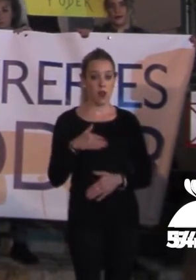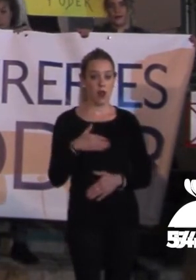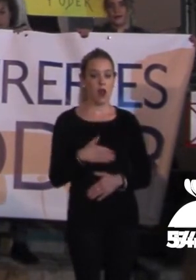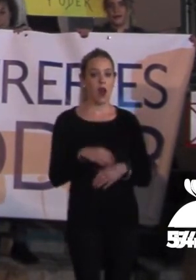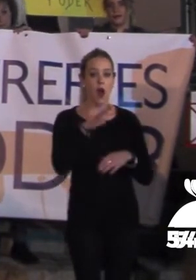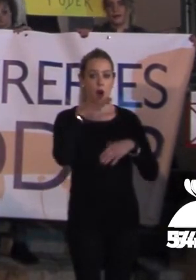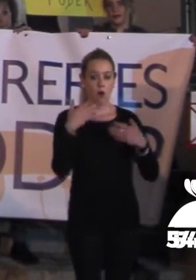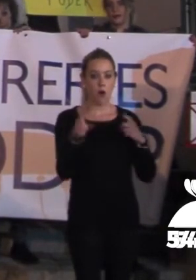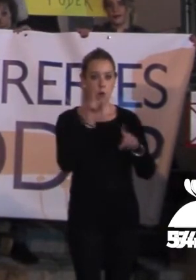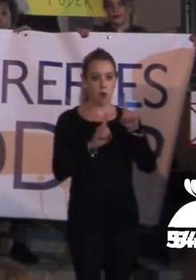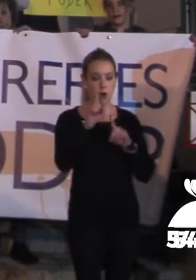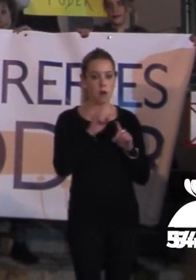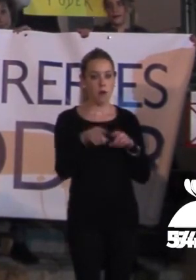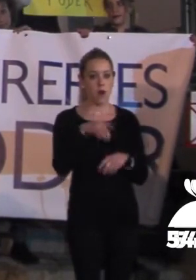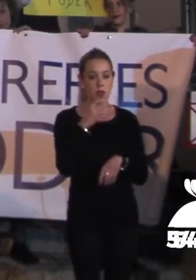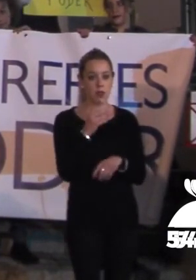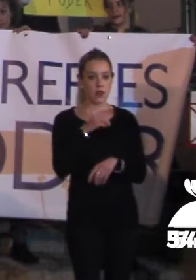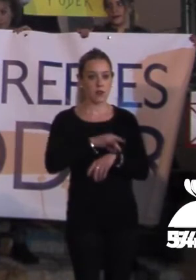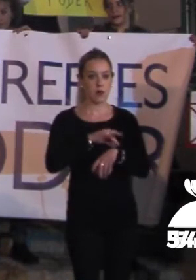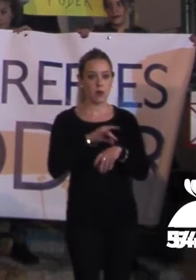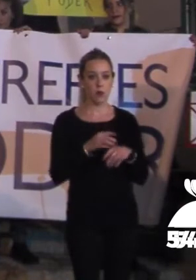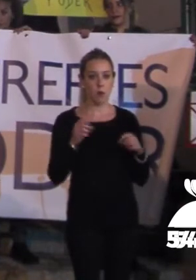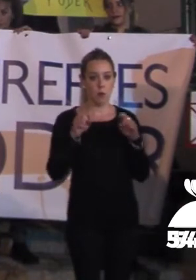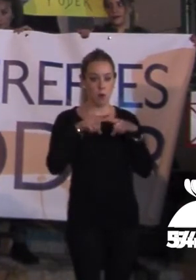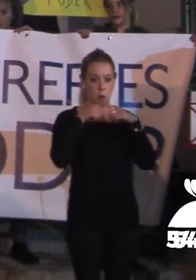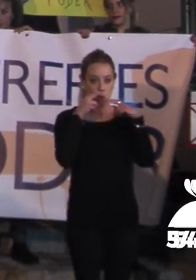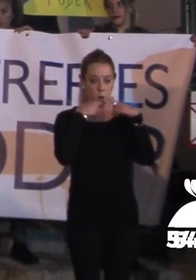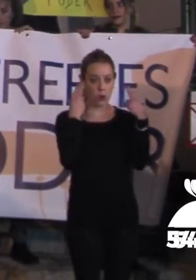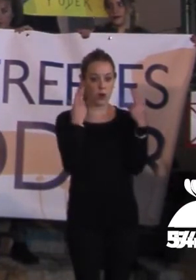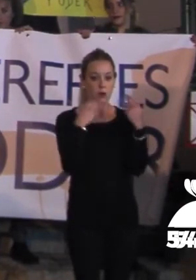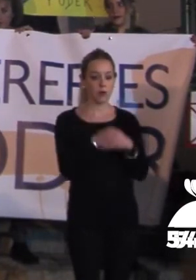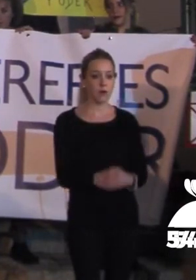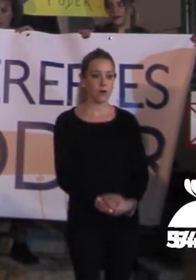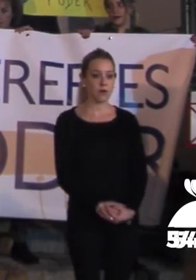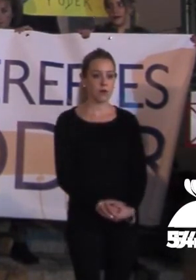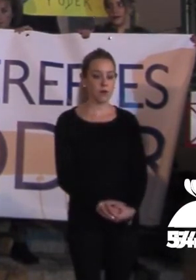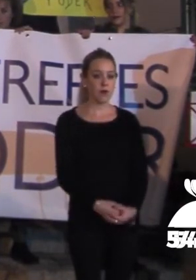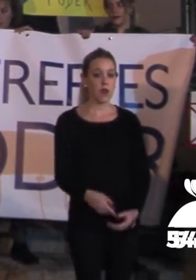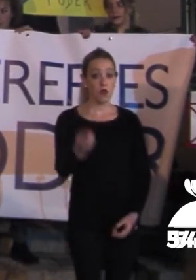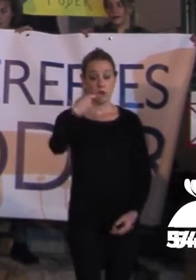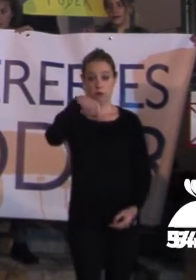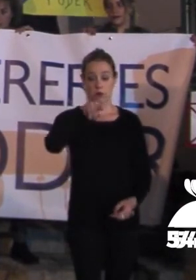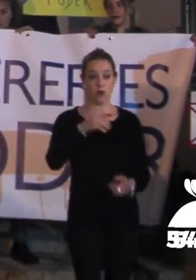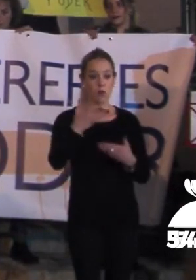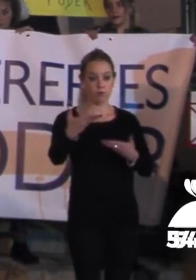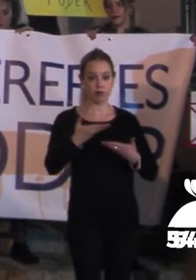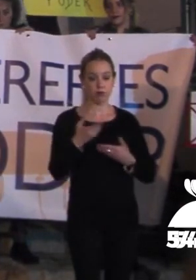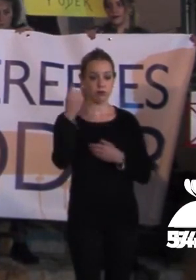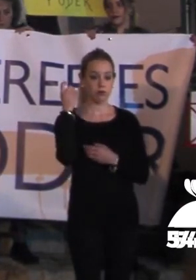mare joseba que que no vamos a ceder a su chantaje y que la movilización se va a hacer con todas las de la ley porque es de justicia